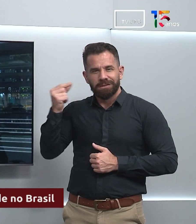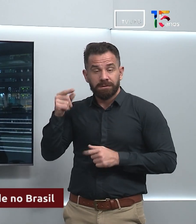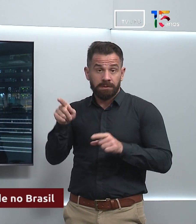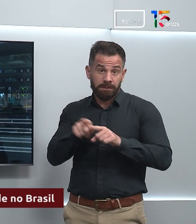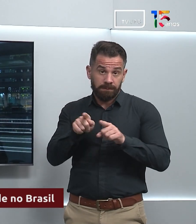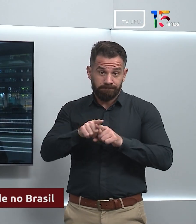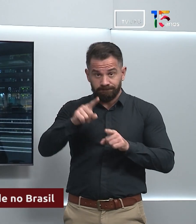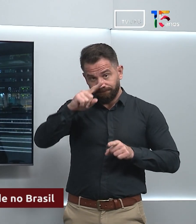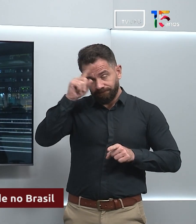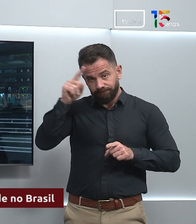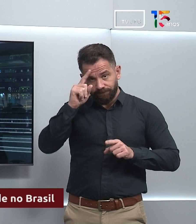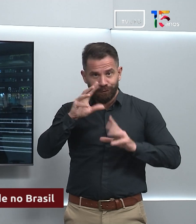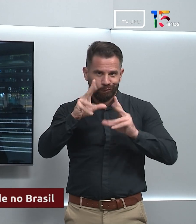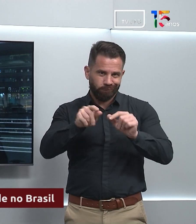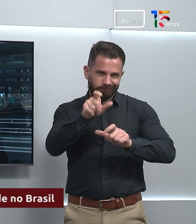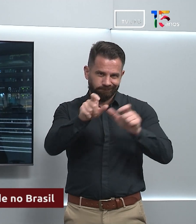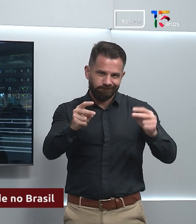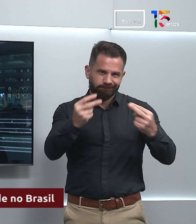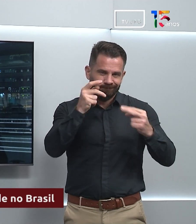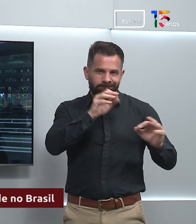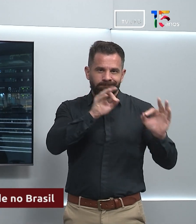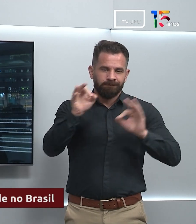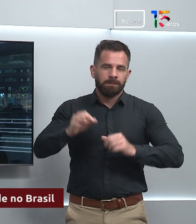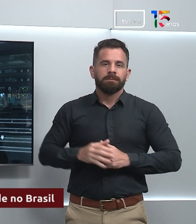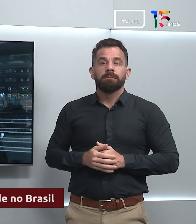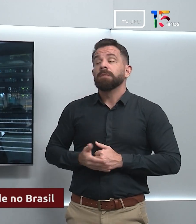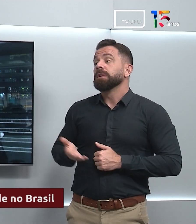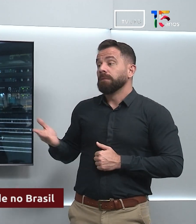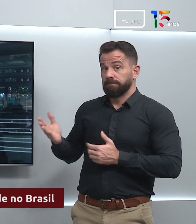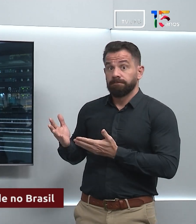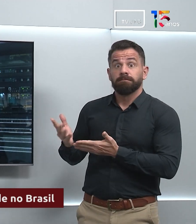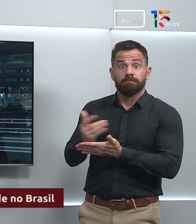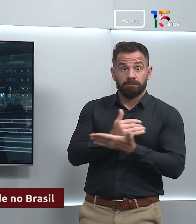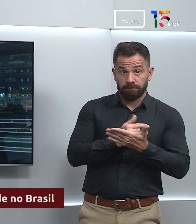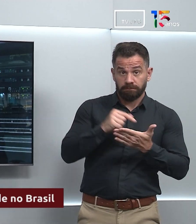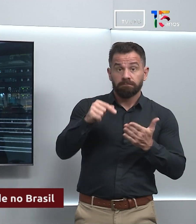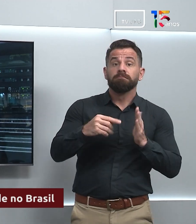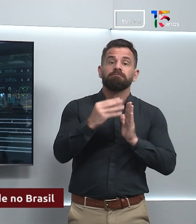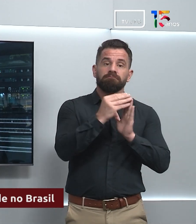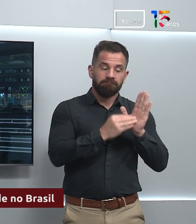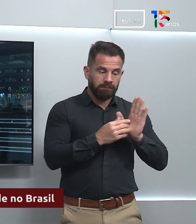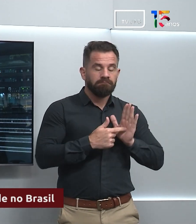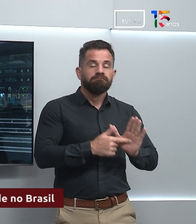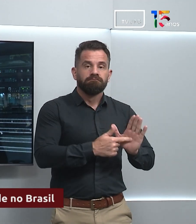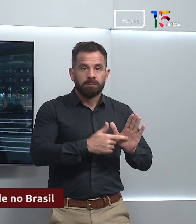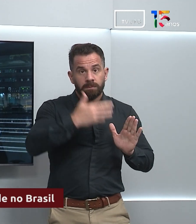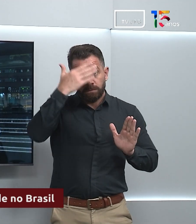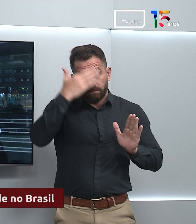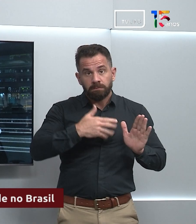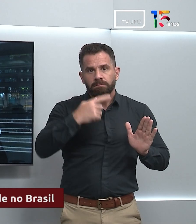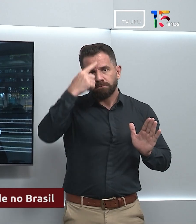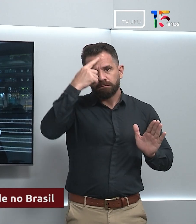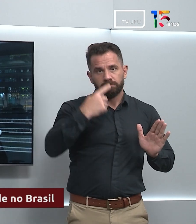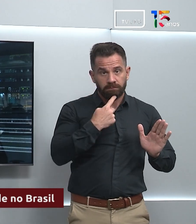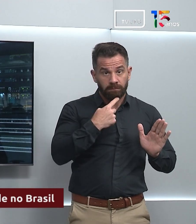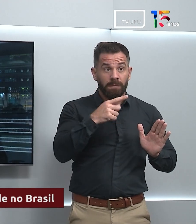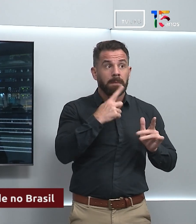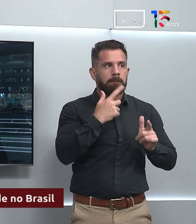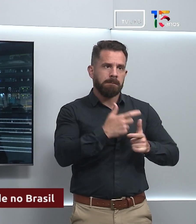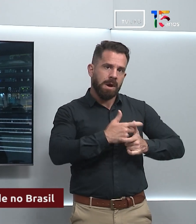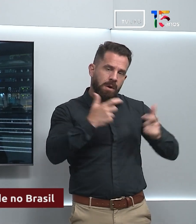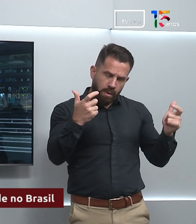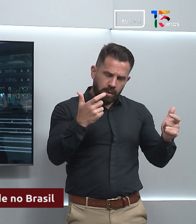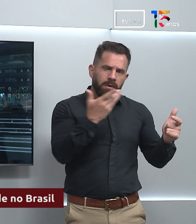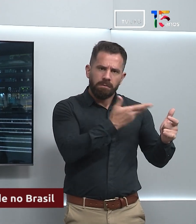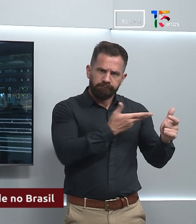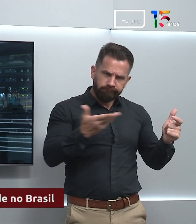aqui no Conexões. Sim, esses dados indicam perfil. Por serem a maioria do sistema eleitoral, os homens são também a